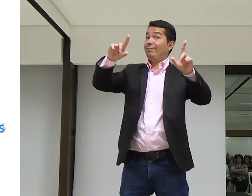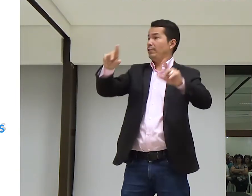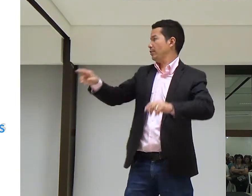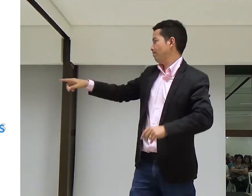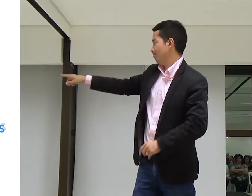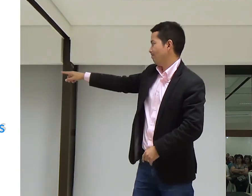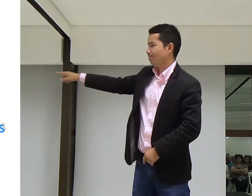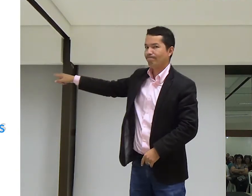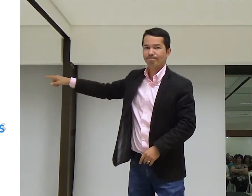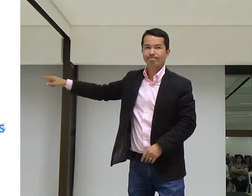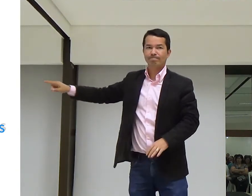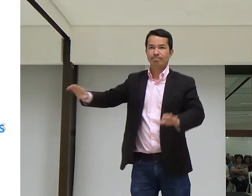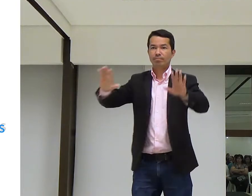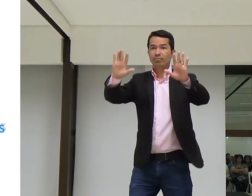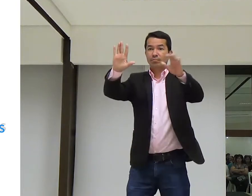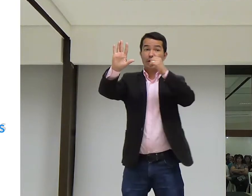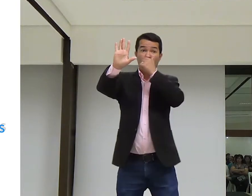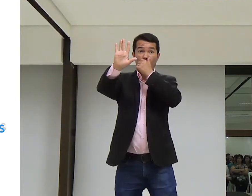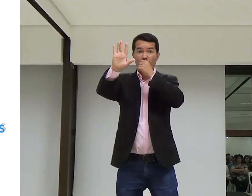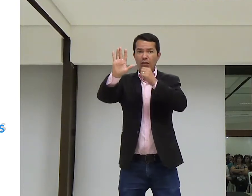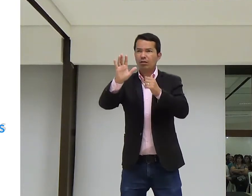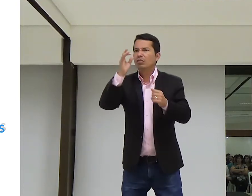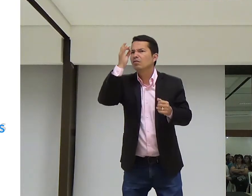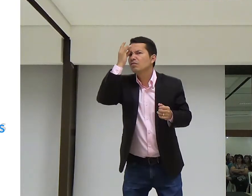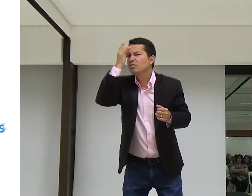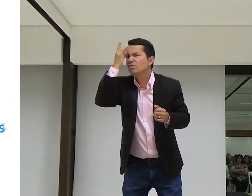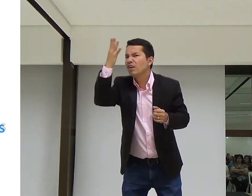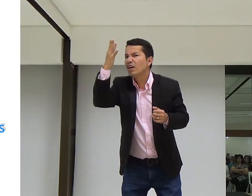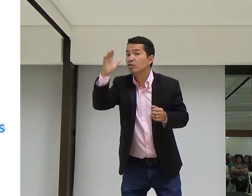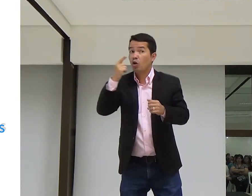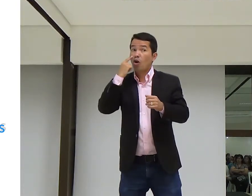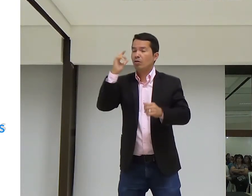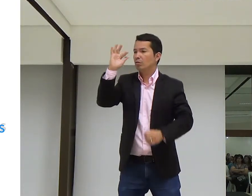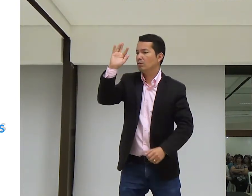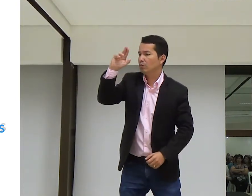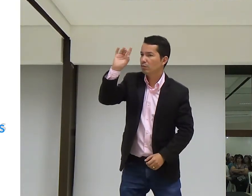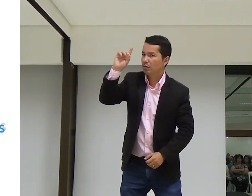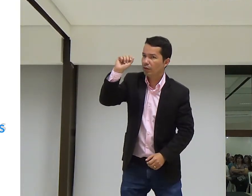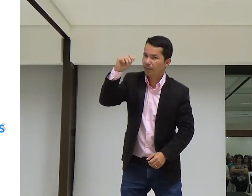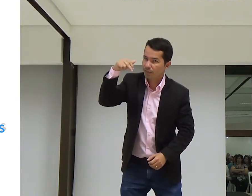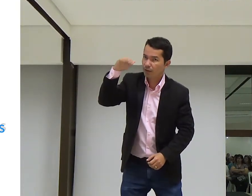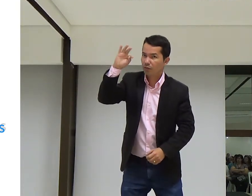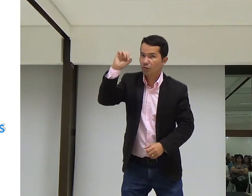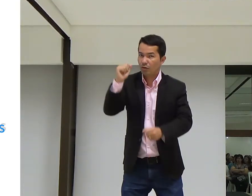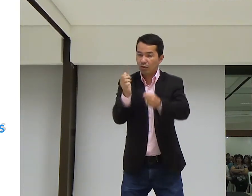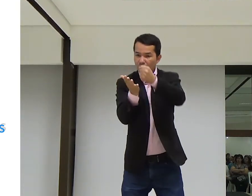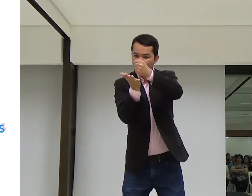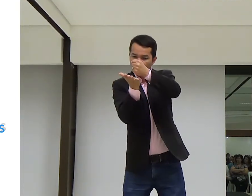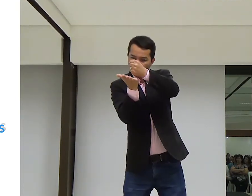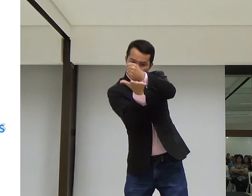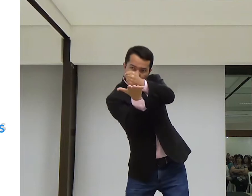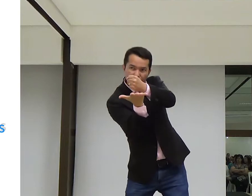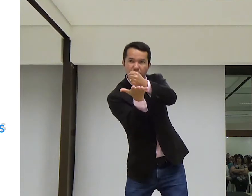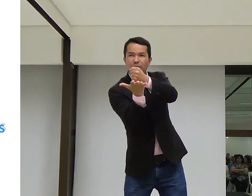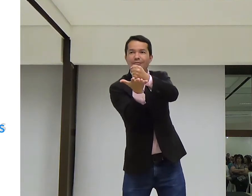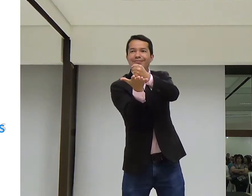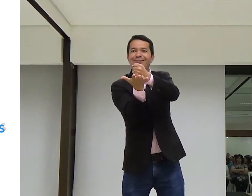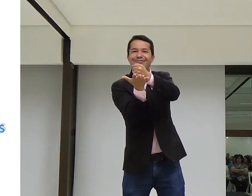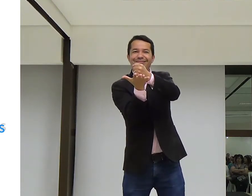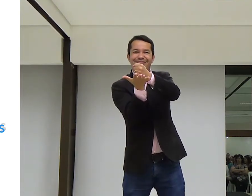Não, é diferente. Essa palavra, ela tem uma outra, um significado fácil. Fundamento. Ele significa